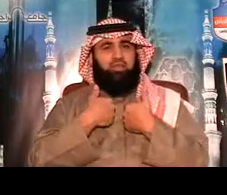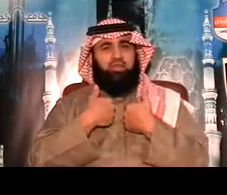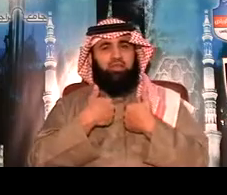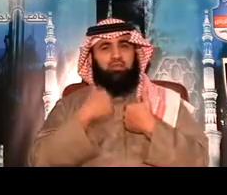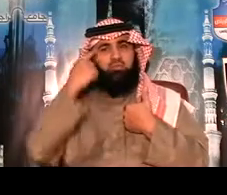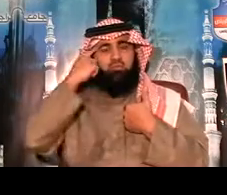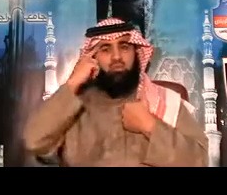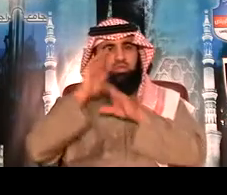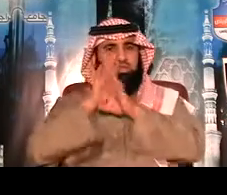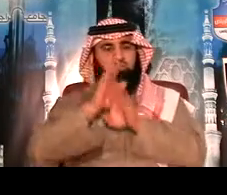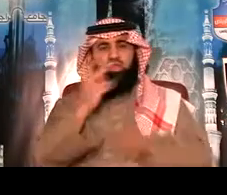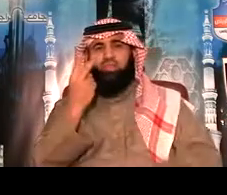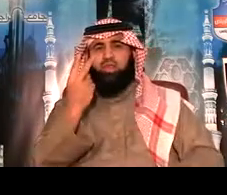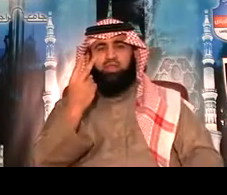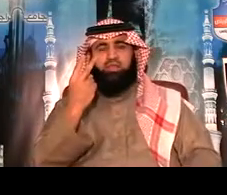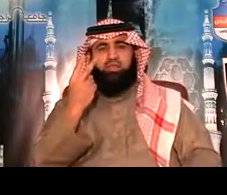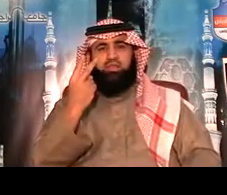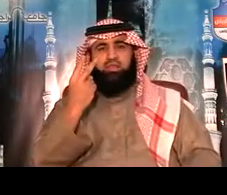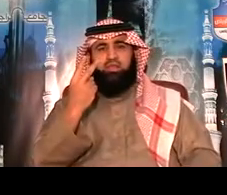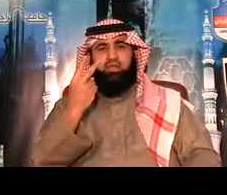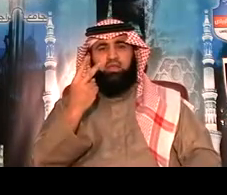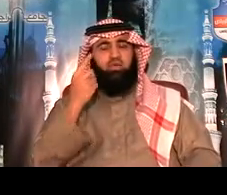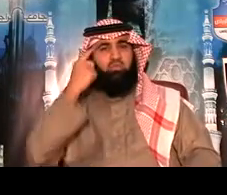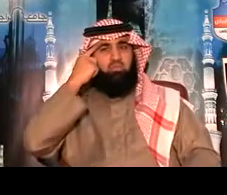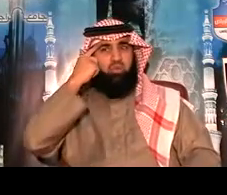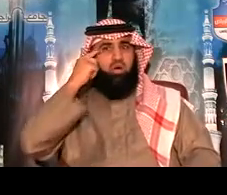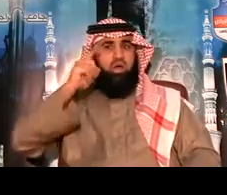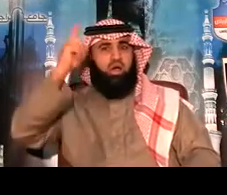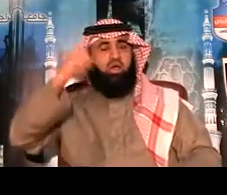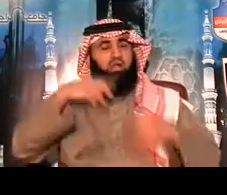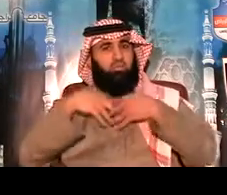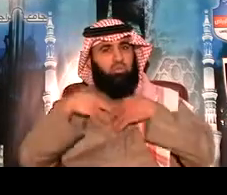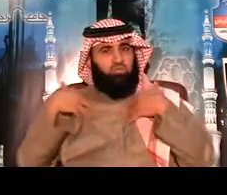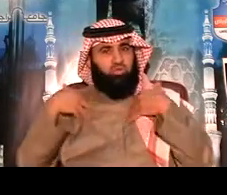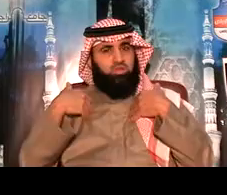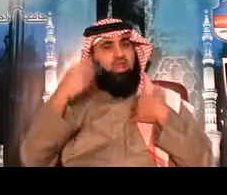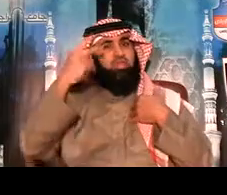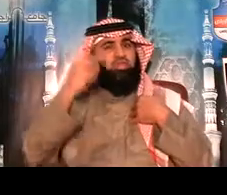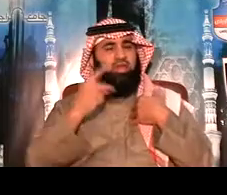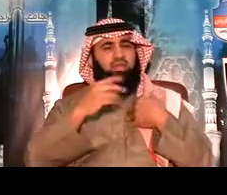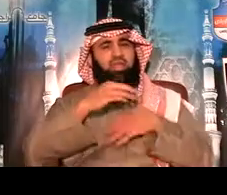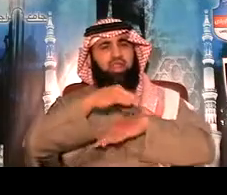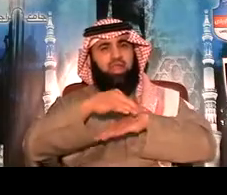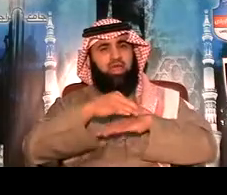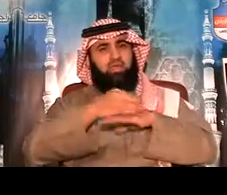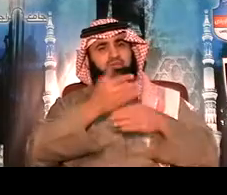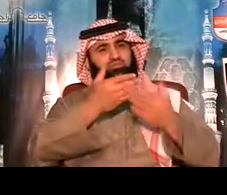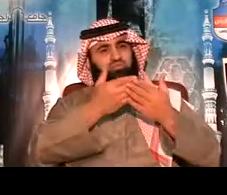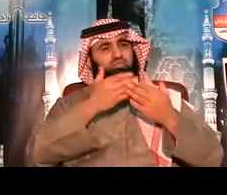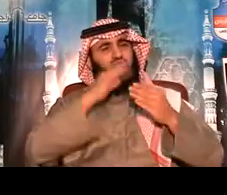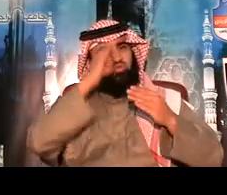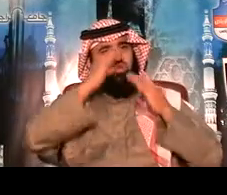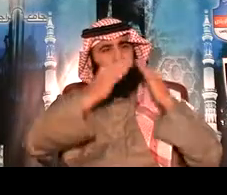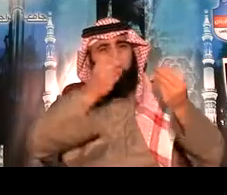إليه أمرين: الرغبة في رضا الله جل وعلا والرغبة في ثناء الناس؟ والجواب